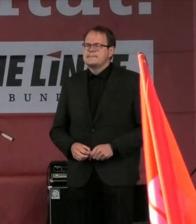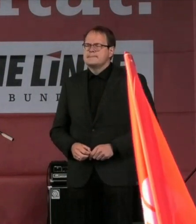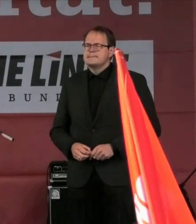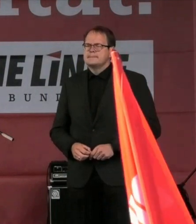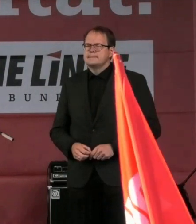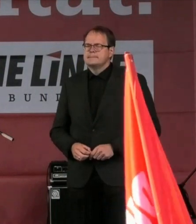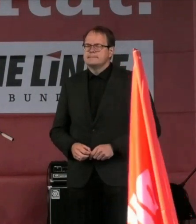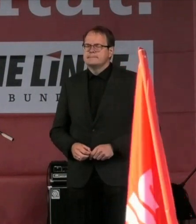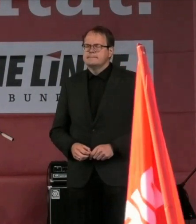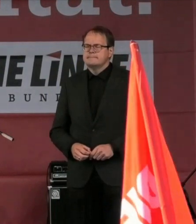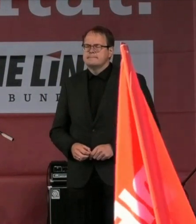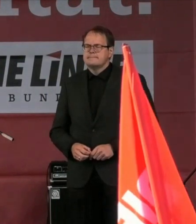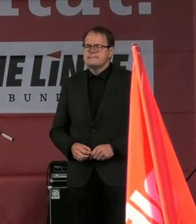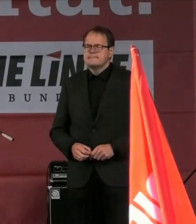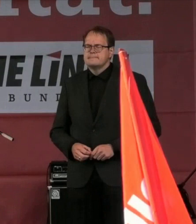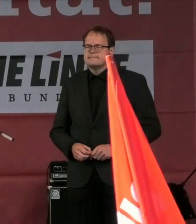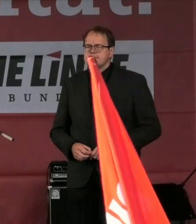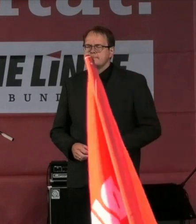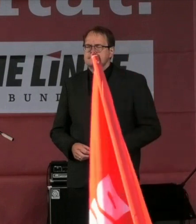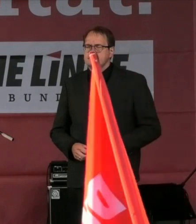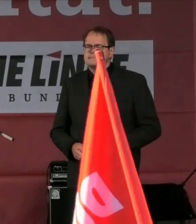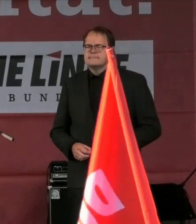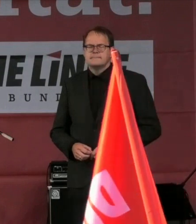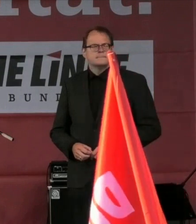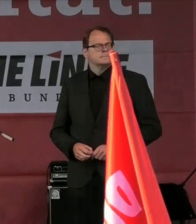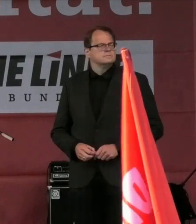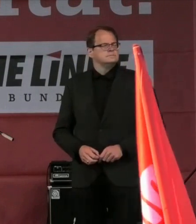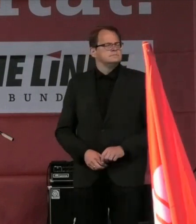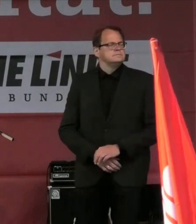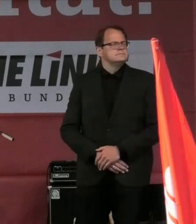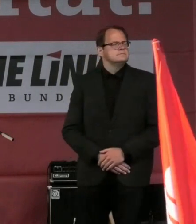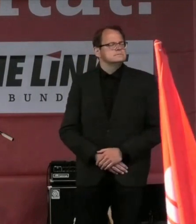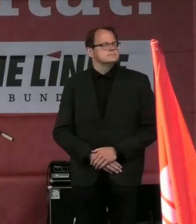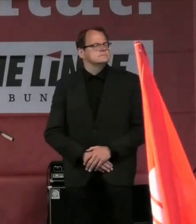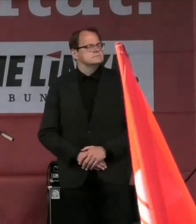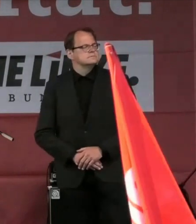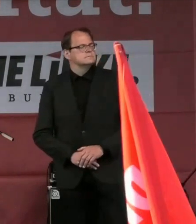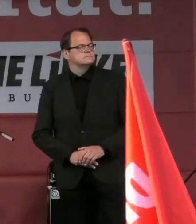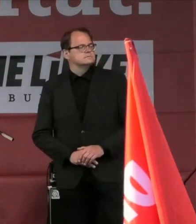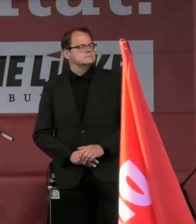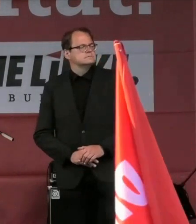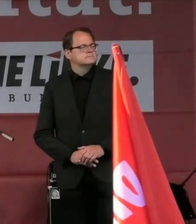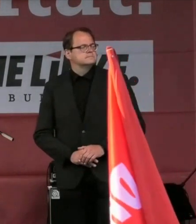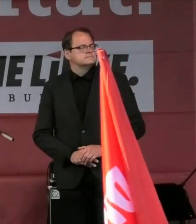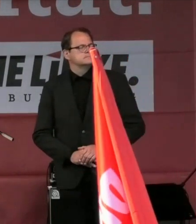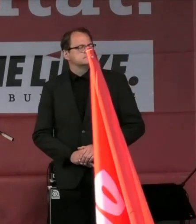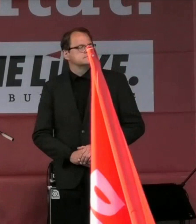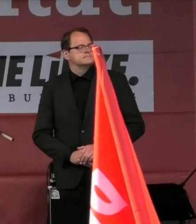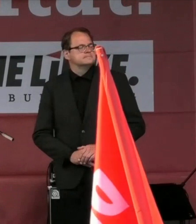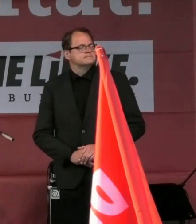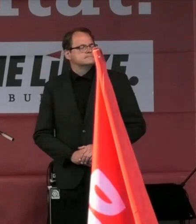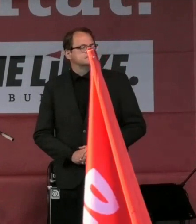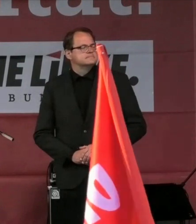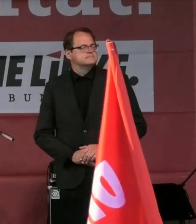rüstungsschmieden verschleudert 780 milliarden dollar das kann man sich überhaupt nicht vorstellen was das für ein riesiges